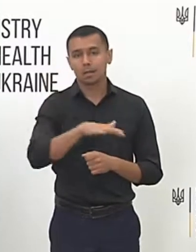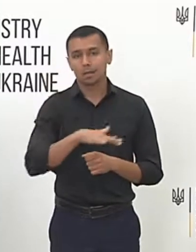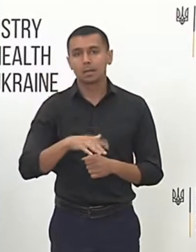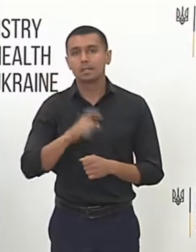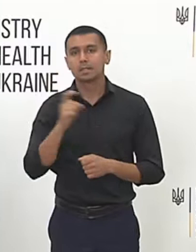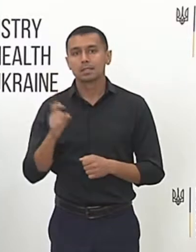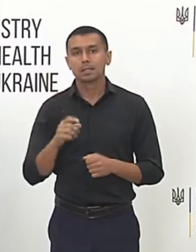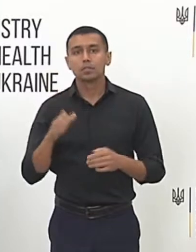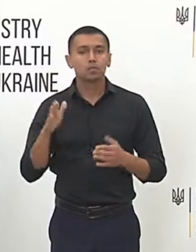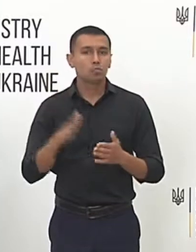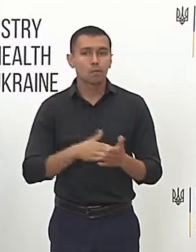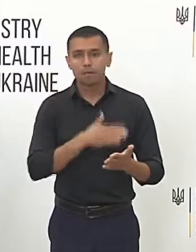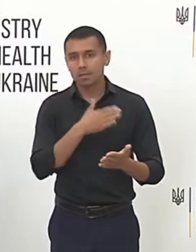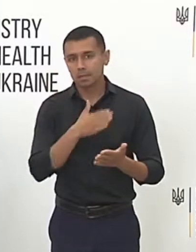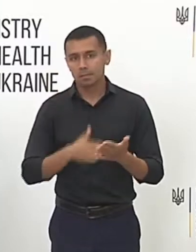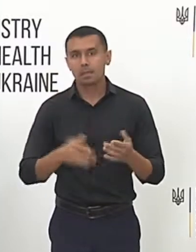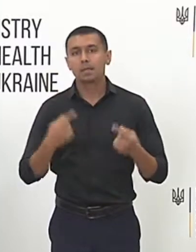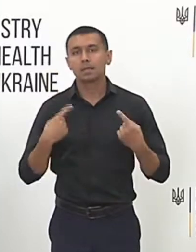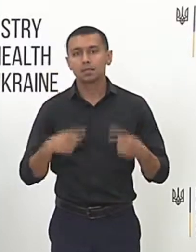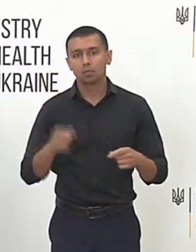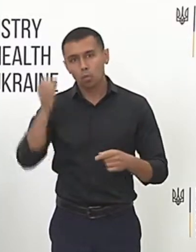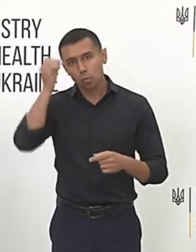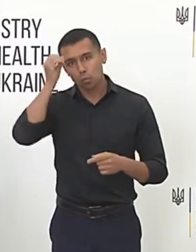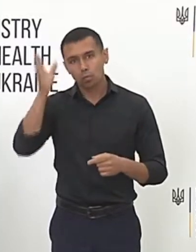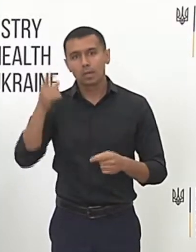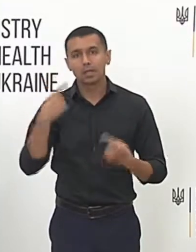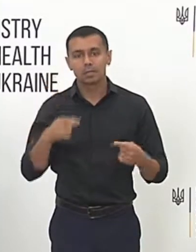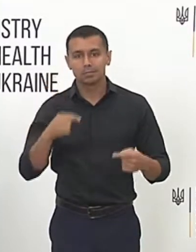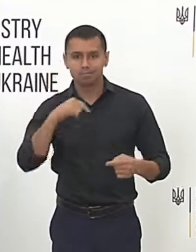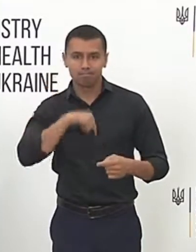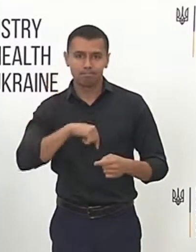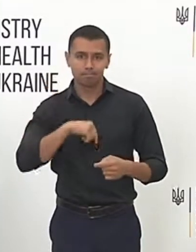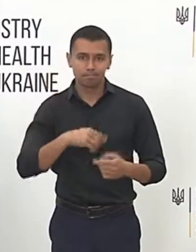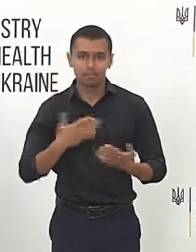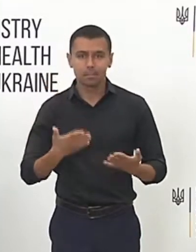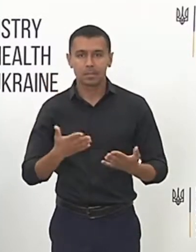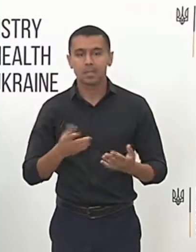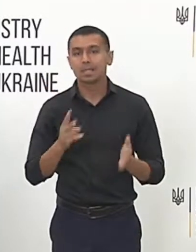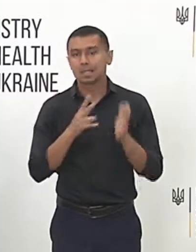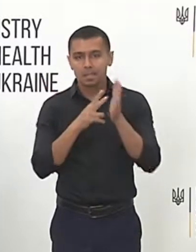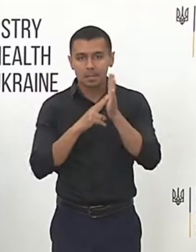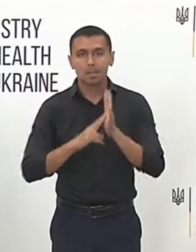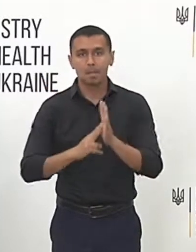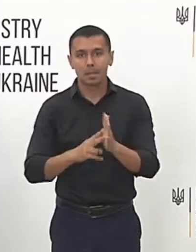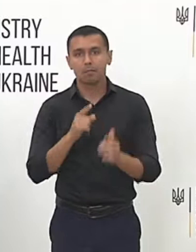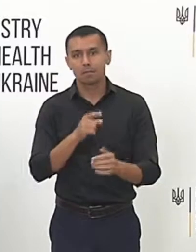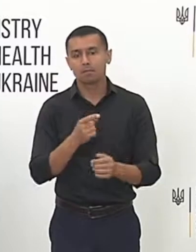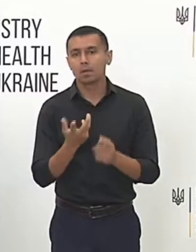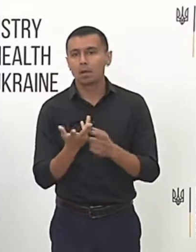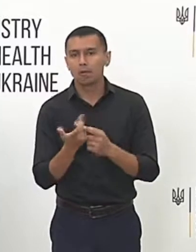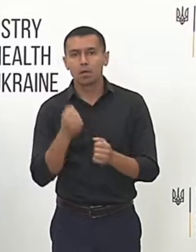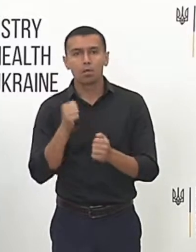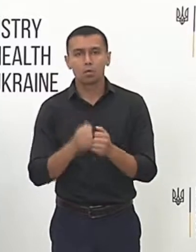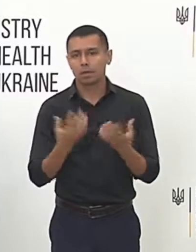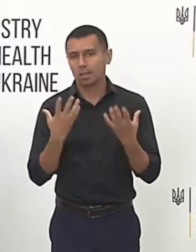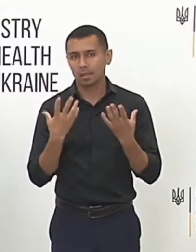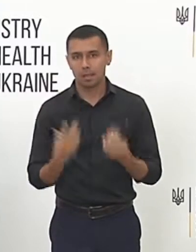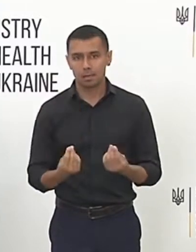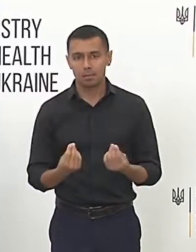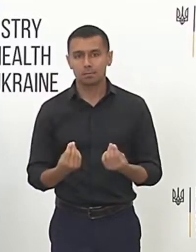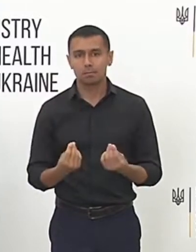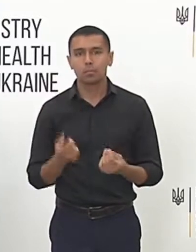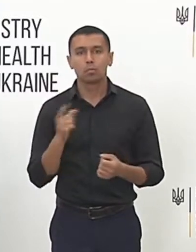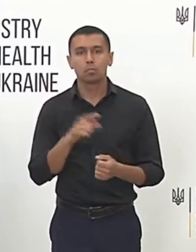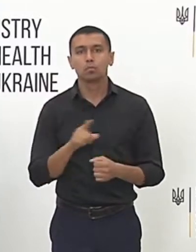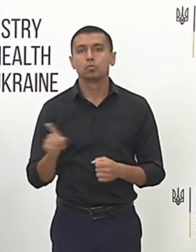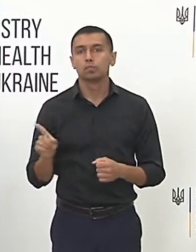з зовсім іншою культурою, іншою ментальністю. 7 місяців вона рахувала кожен день,